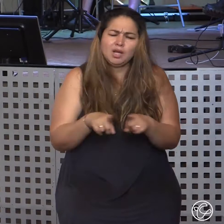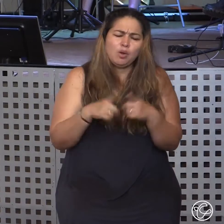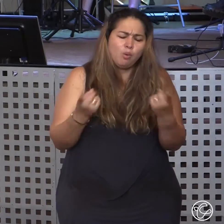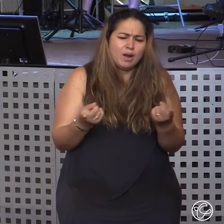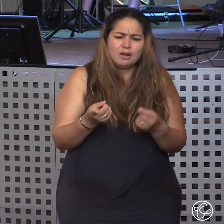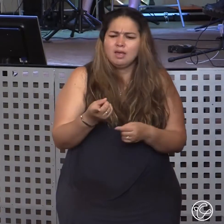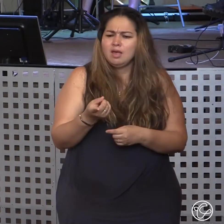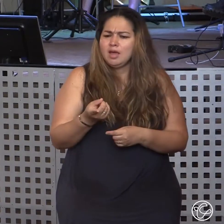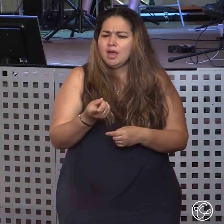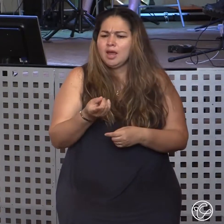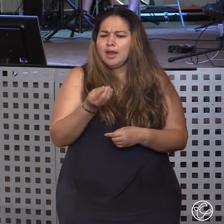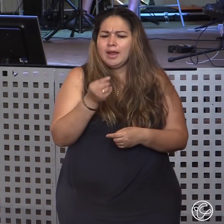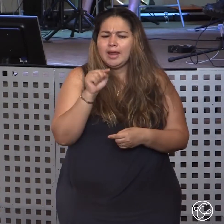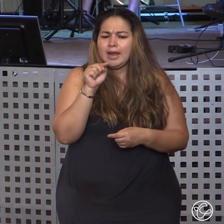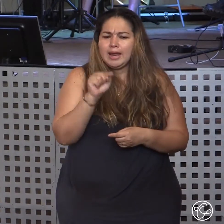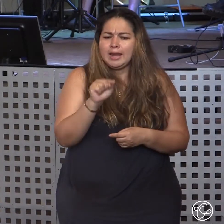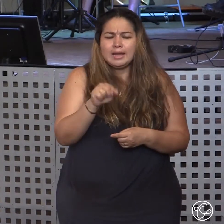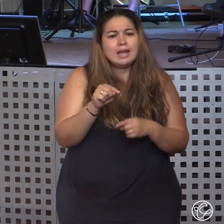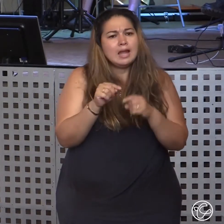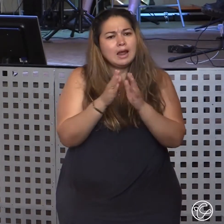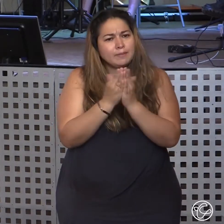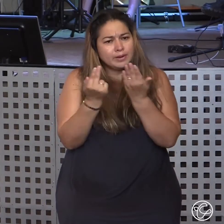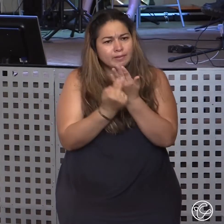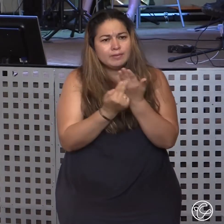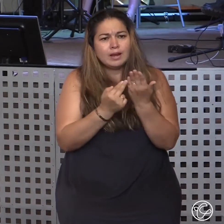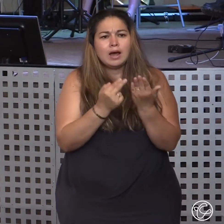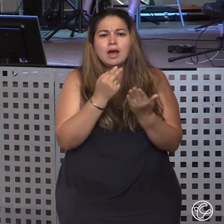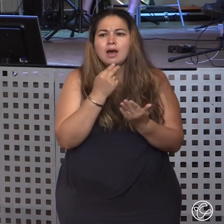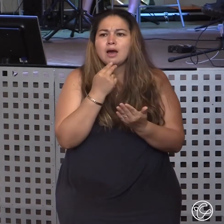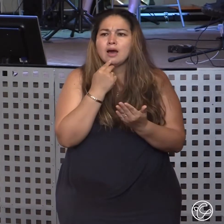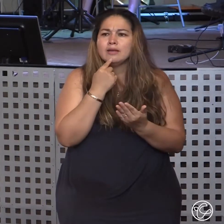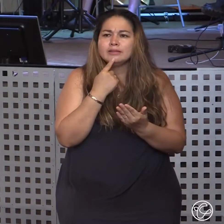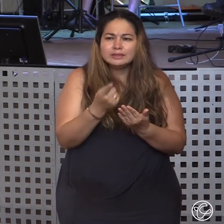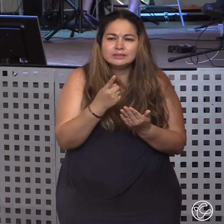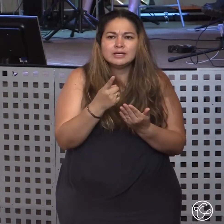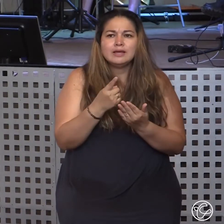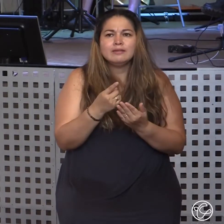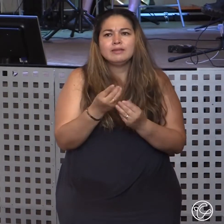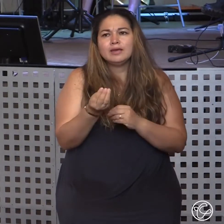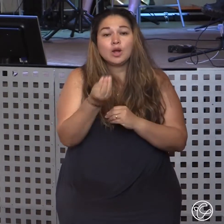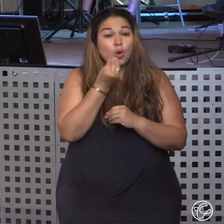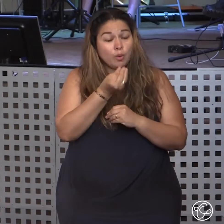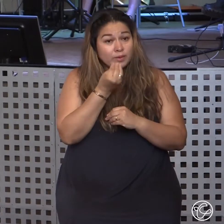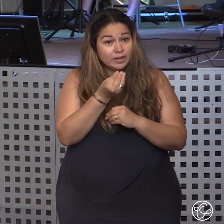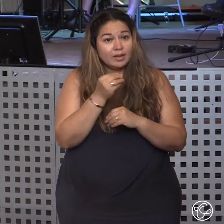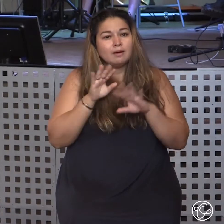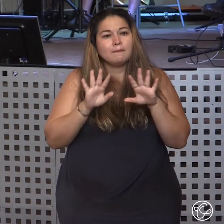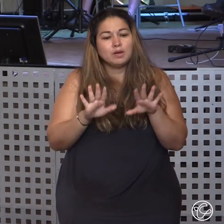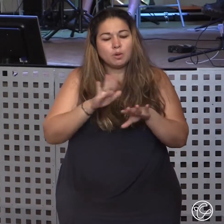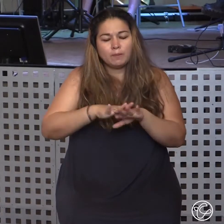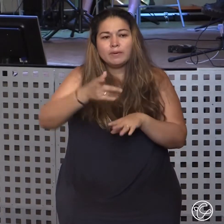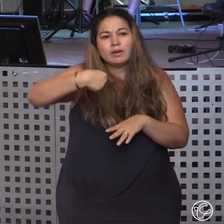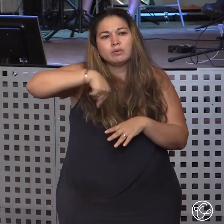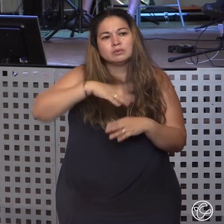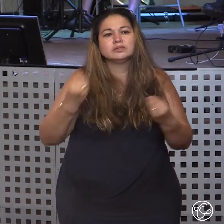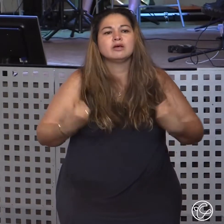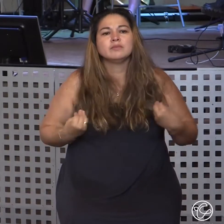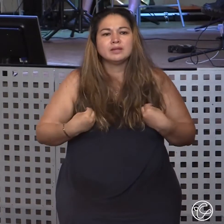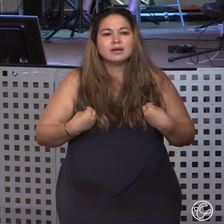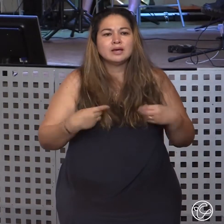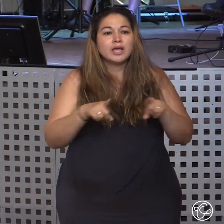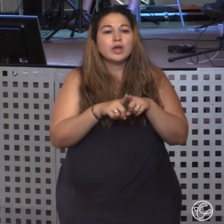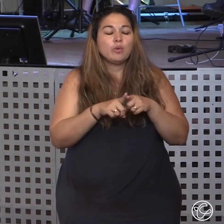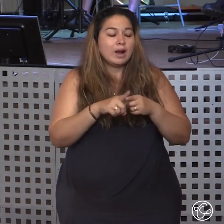gracia, de todo, que tengamos que dejar de contabilizarlo porque no seamos capaces de contabilizarlo. Y ahora la última